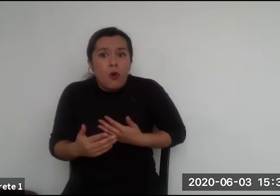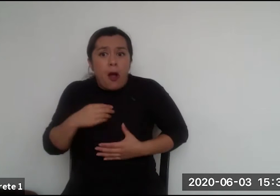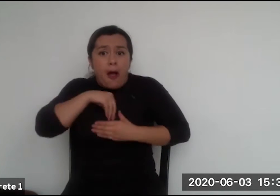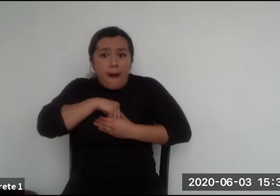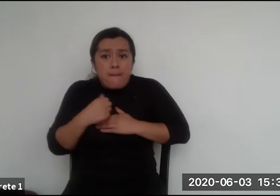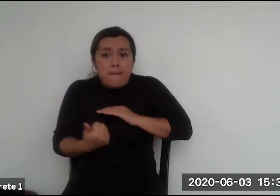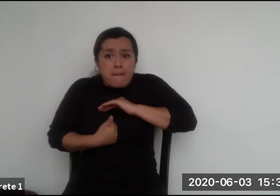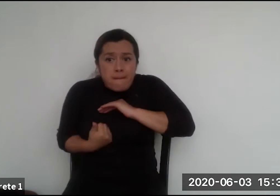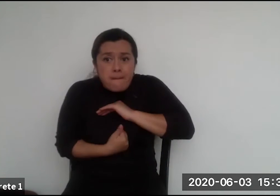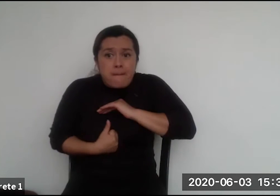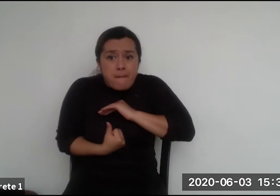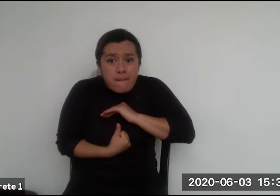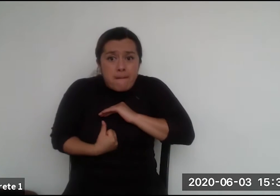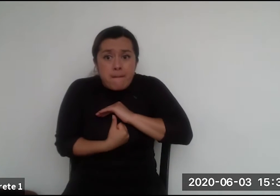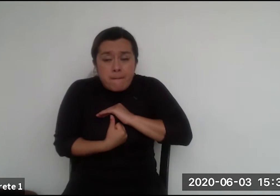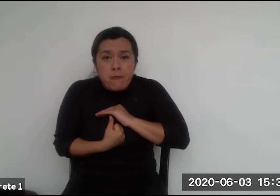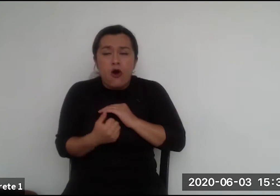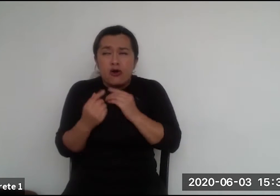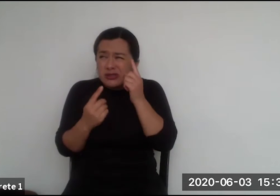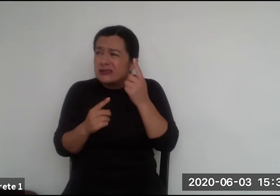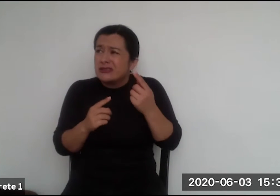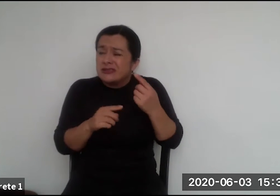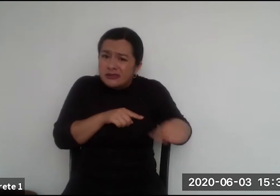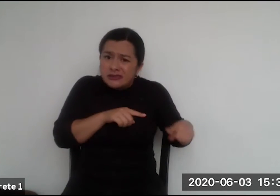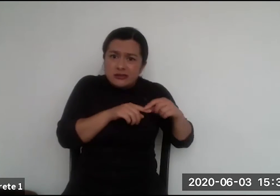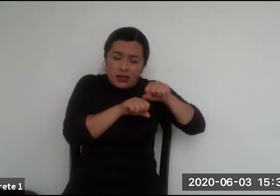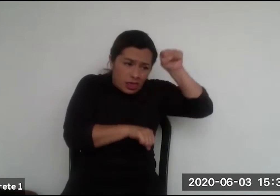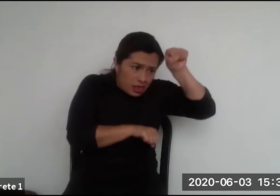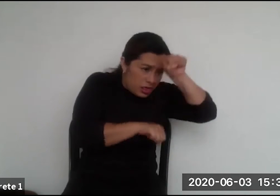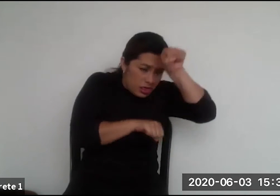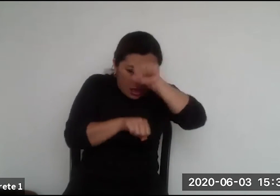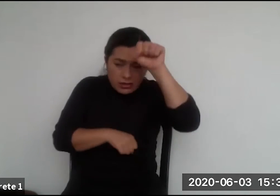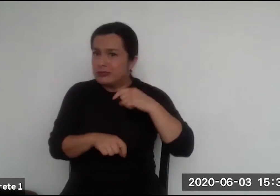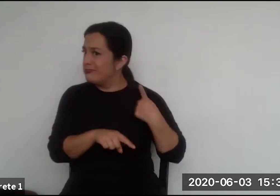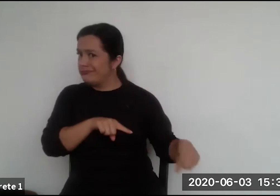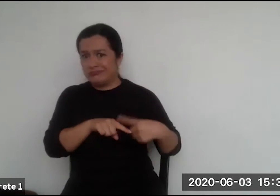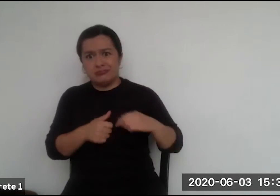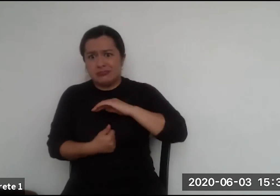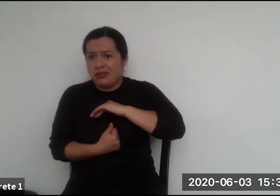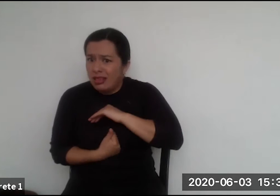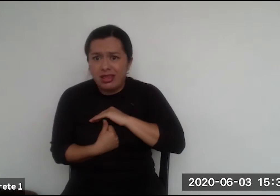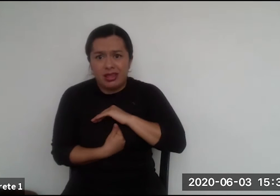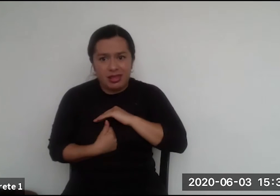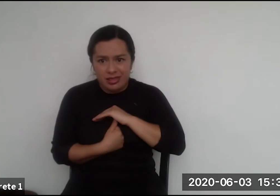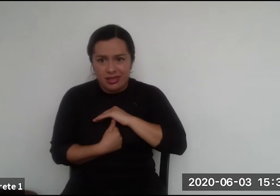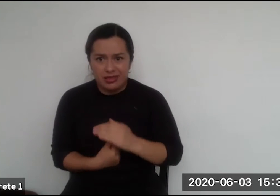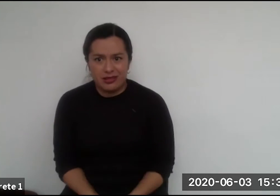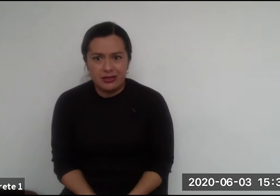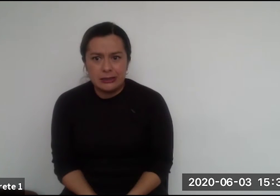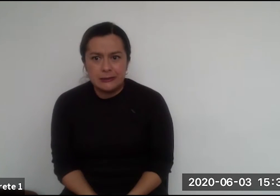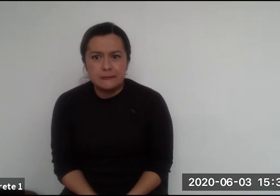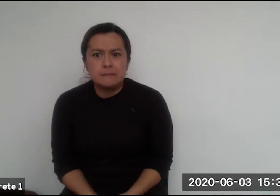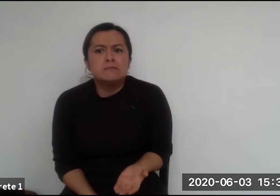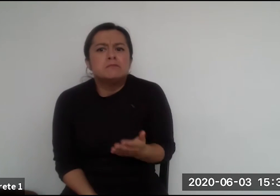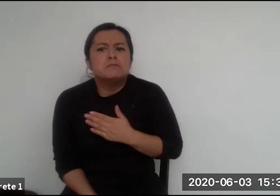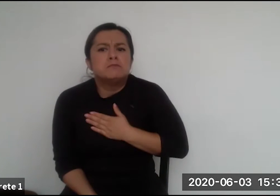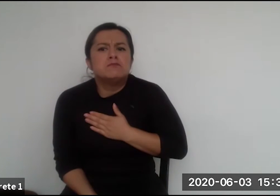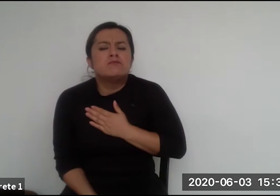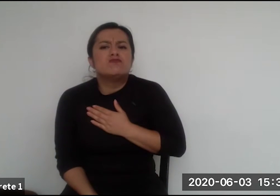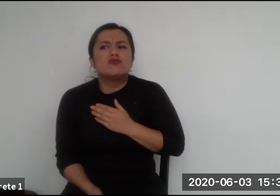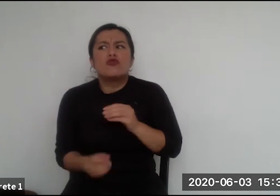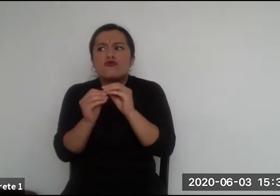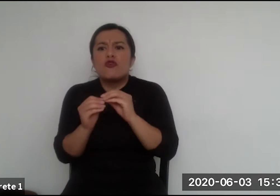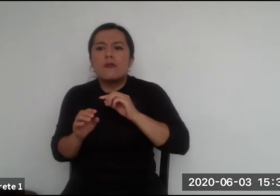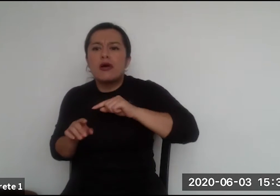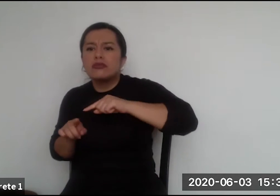E todas essas situações têm sido levadas a dimensões extremas